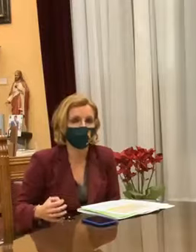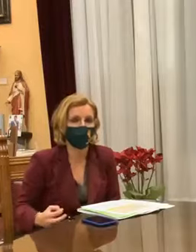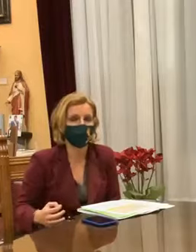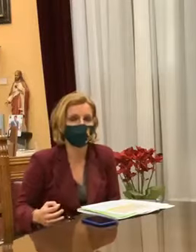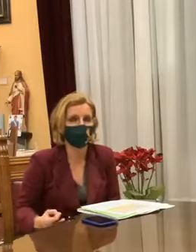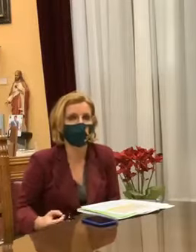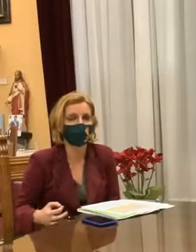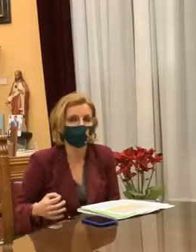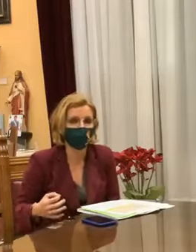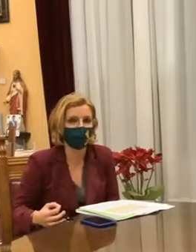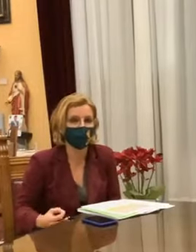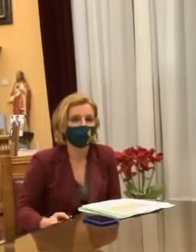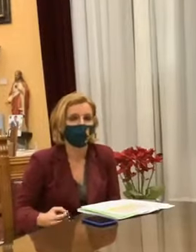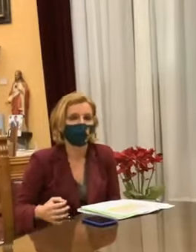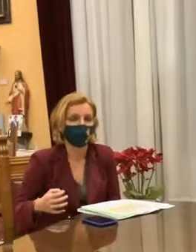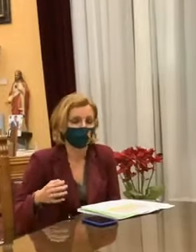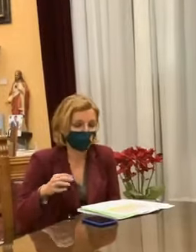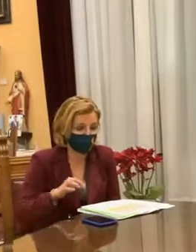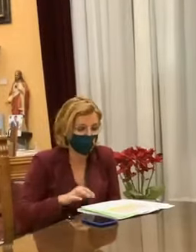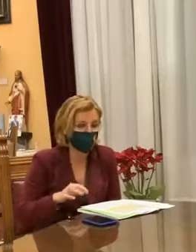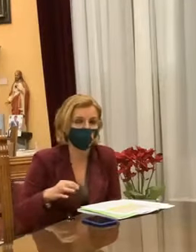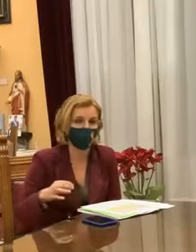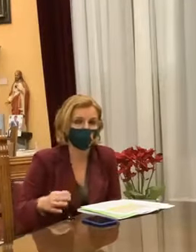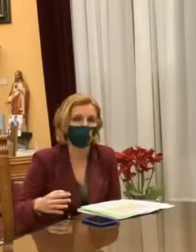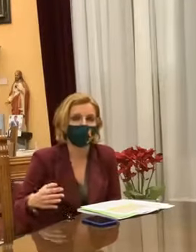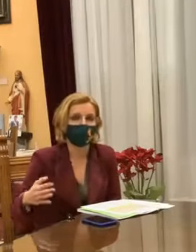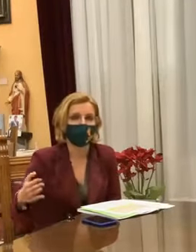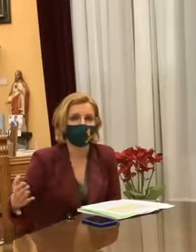città di Messina, la firma, la redige, la